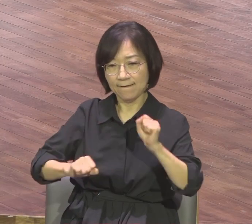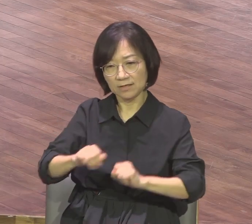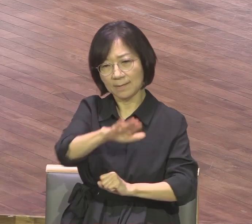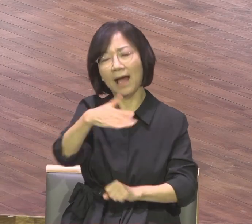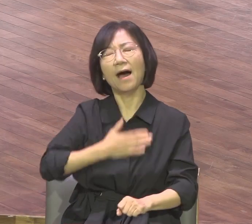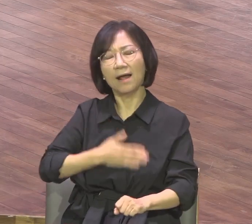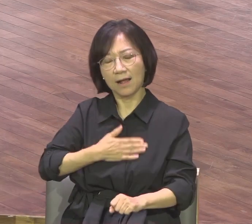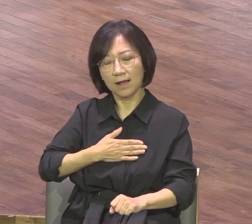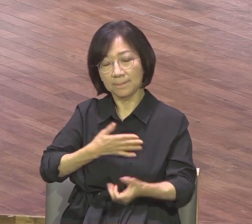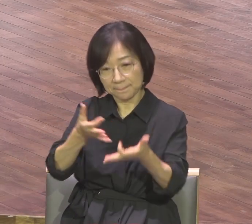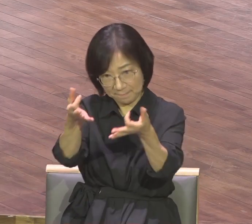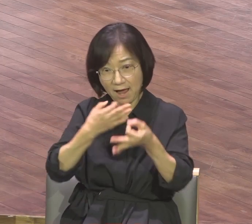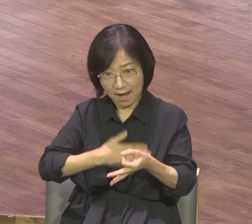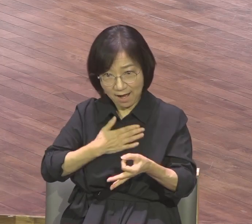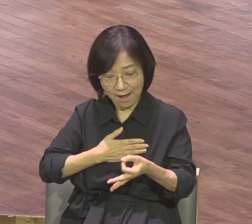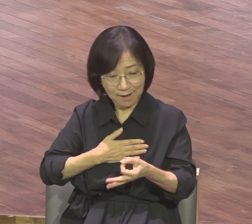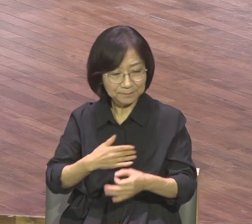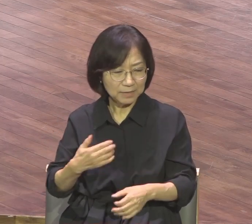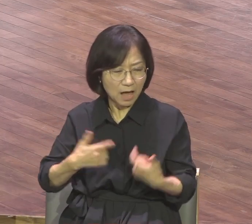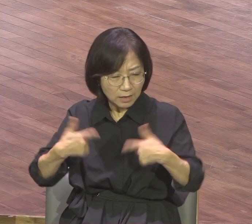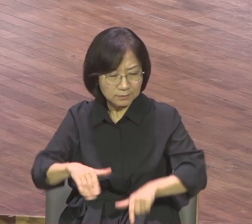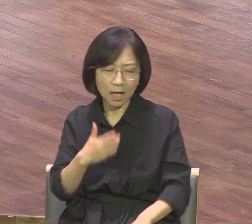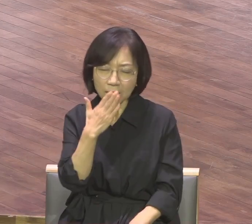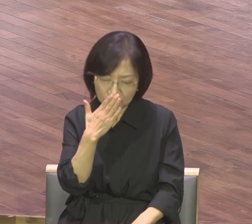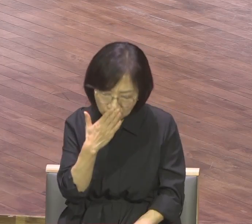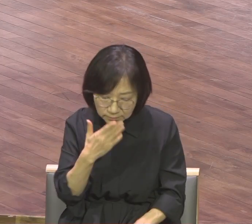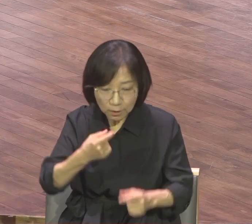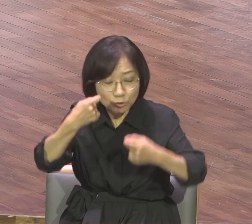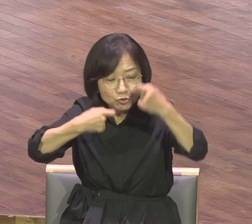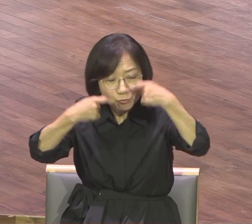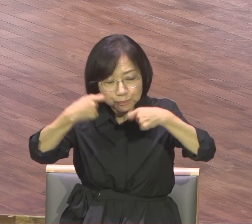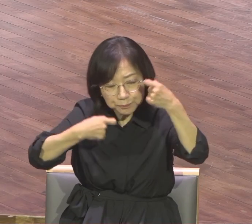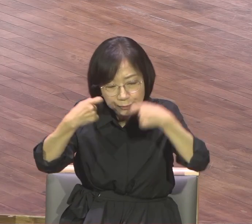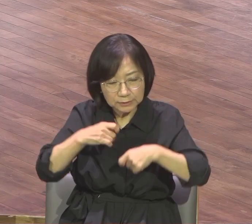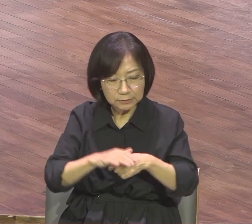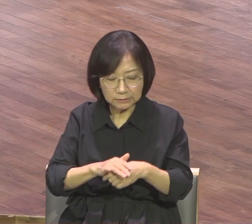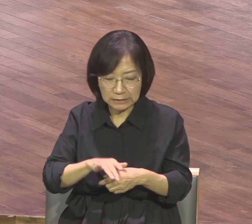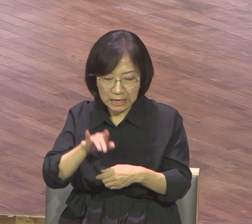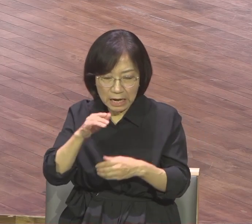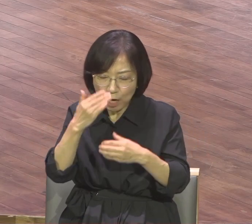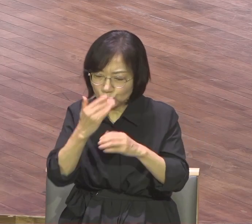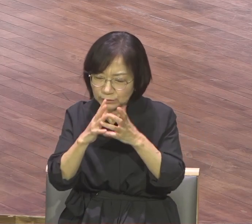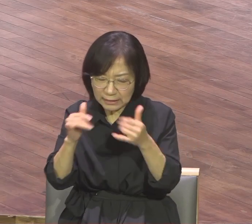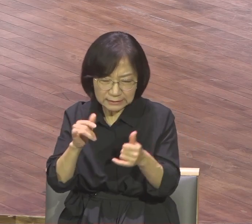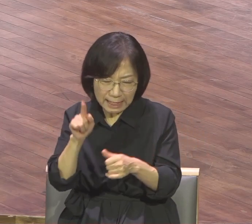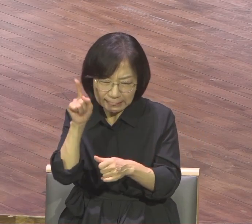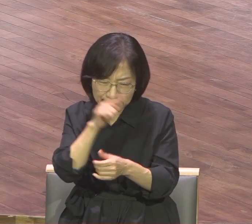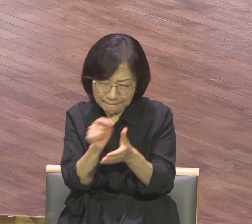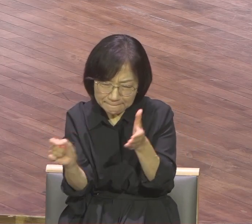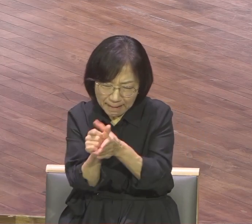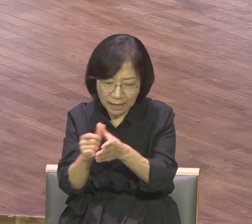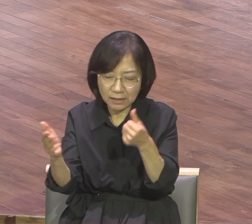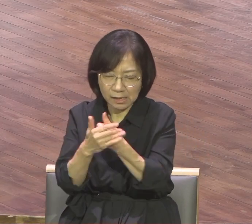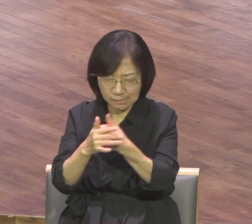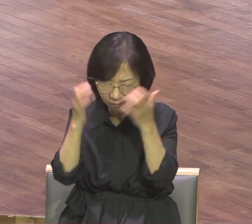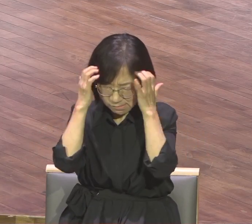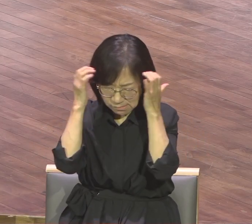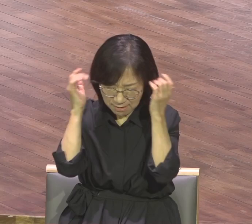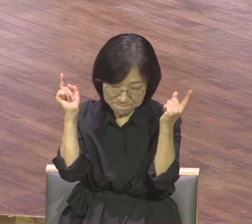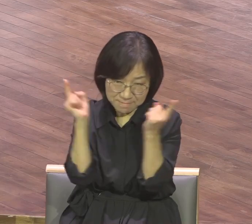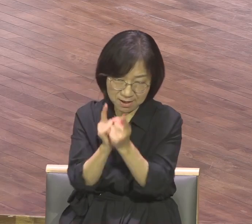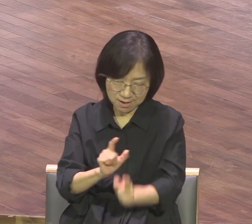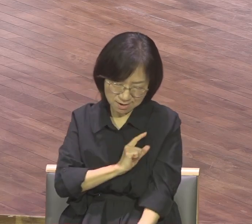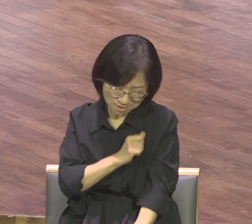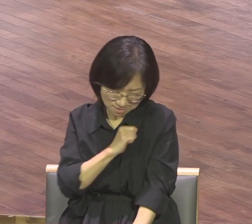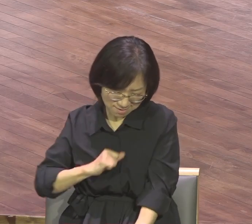여러분도 아는 바니 곧 모든 겸손과 눈물이며 유대인의 강제로 말미암아 당한 시험을 참고 주를